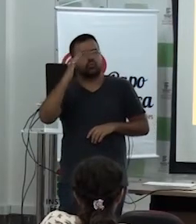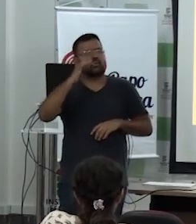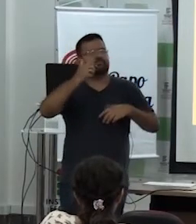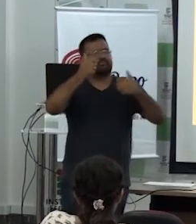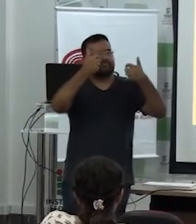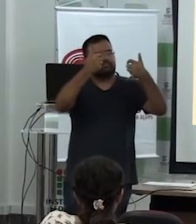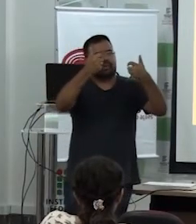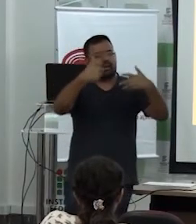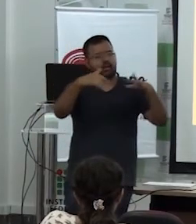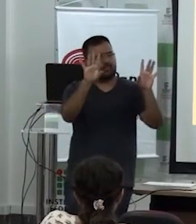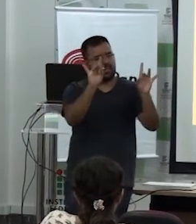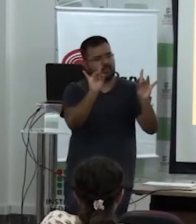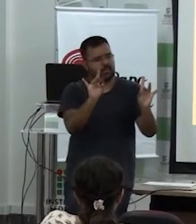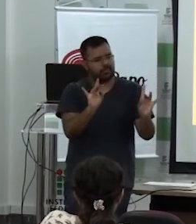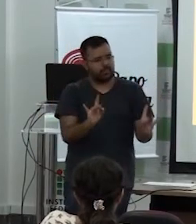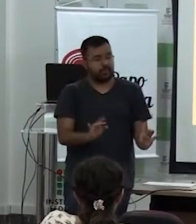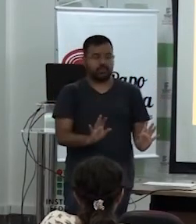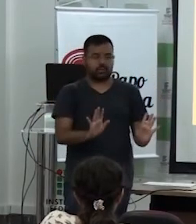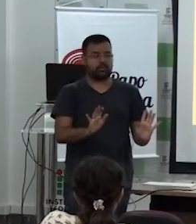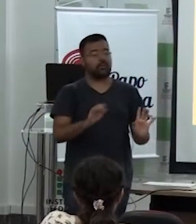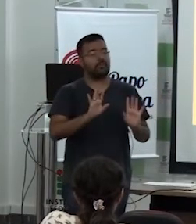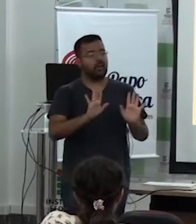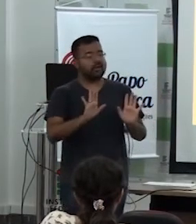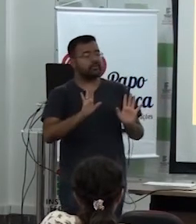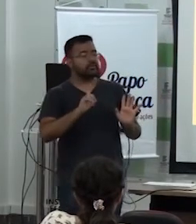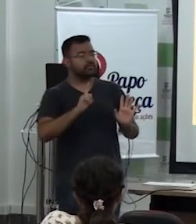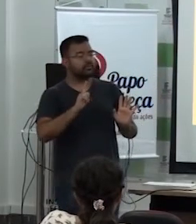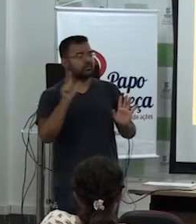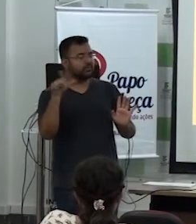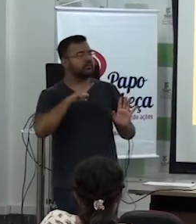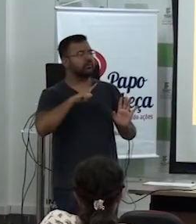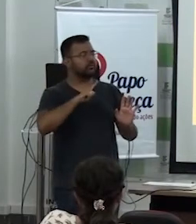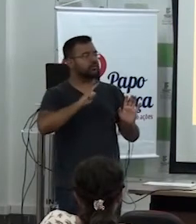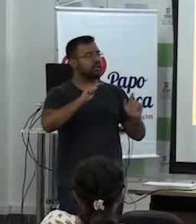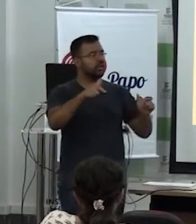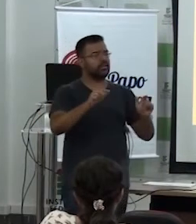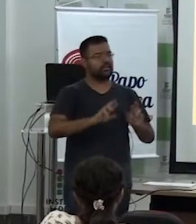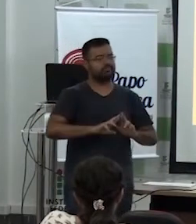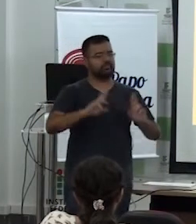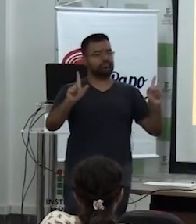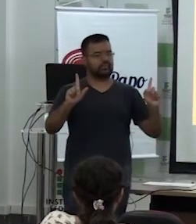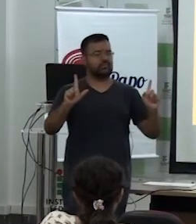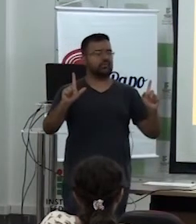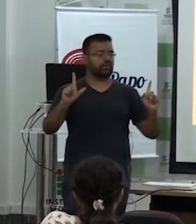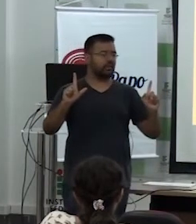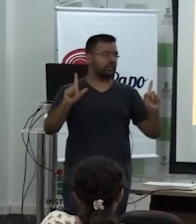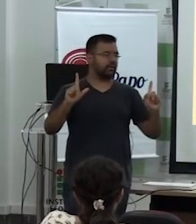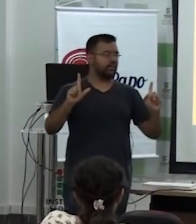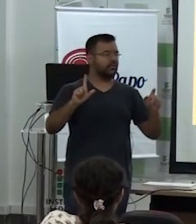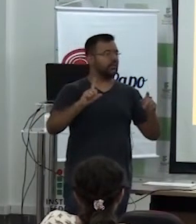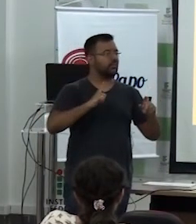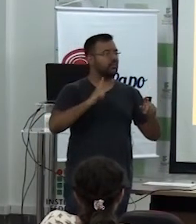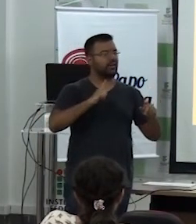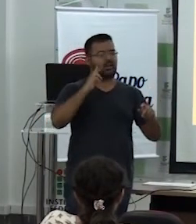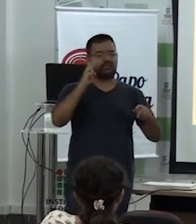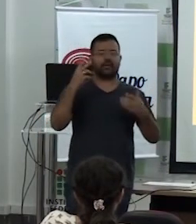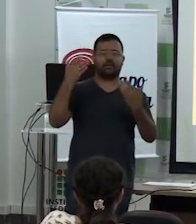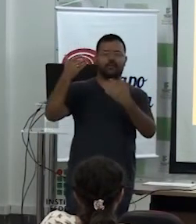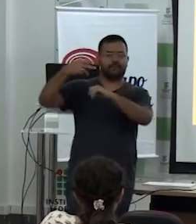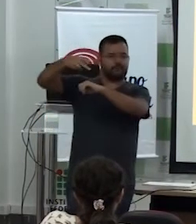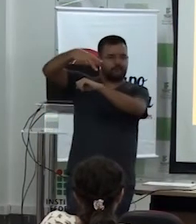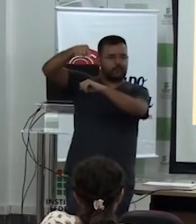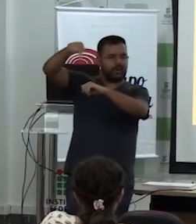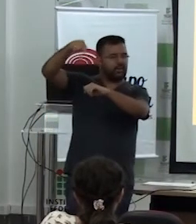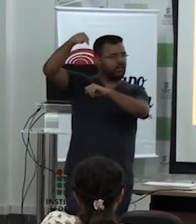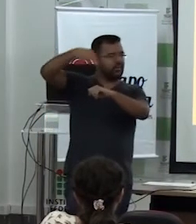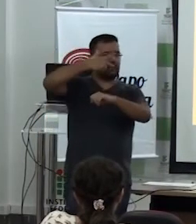condições de falar completamente sobre ele, mas eu sei também que é uma ação diferenciada em um país que vem se